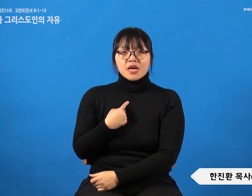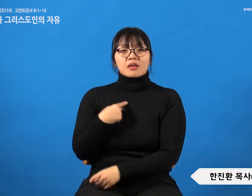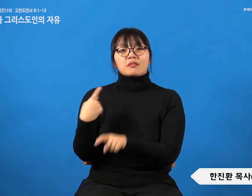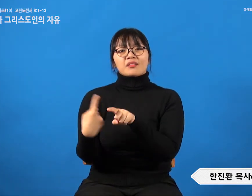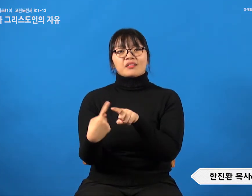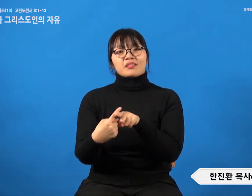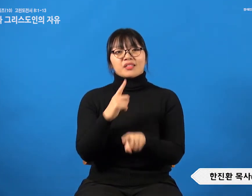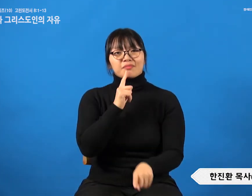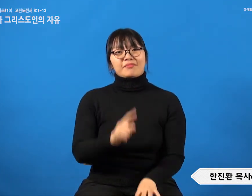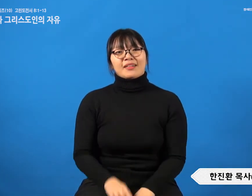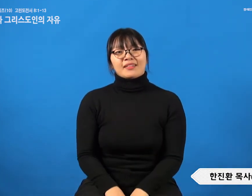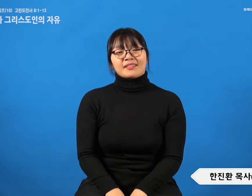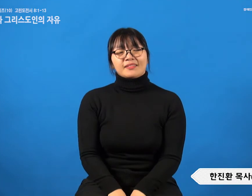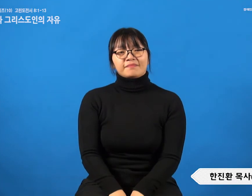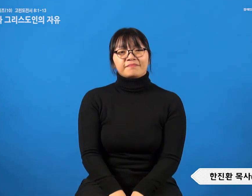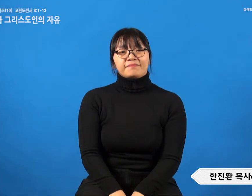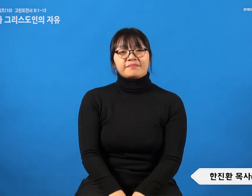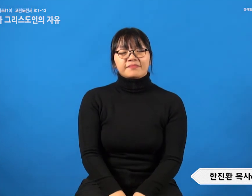것이죠.